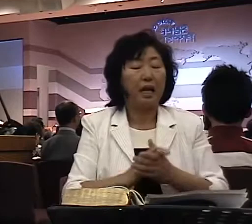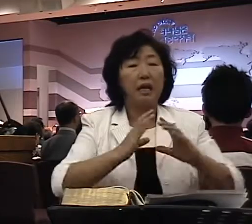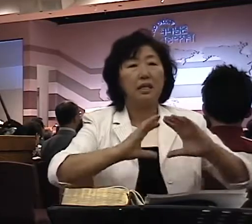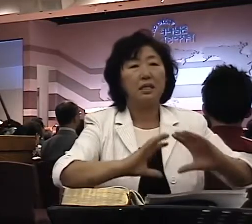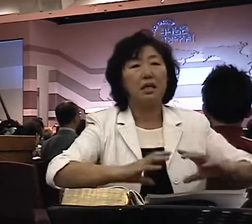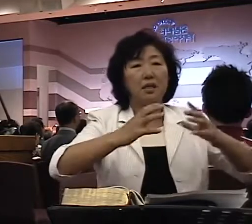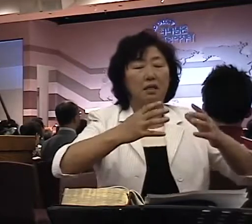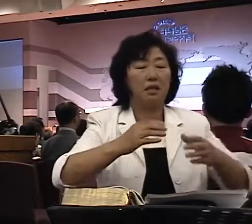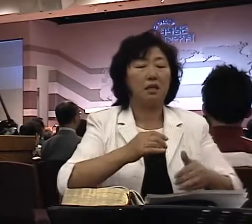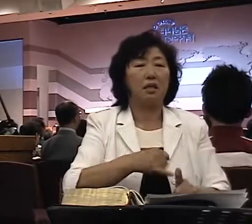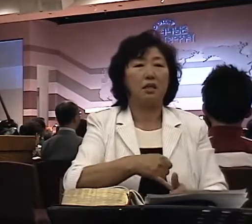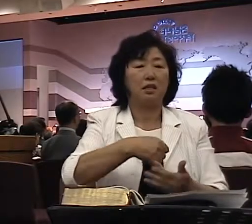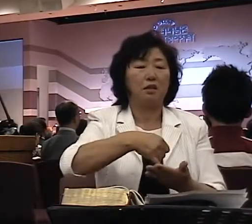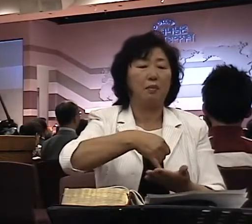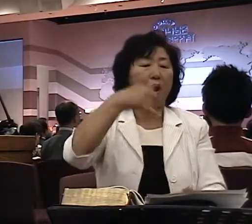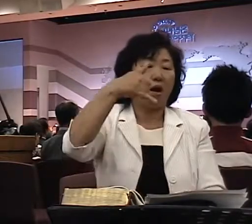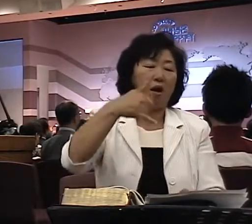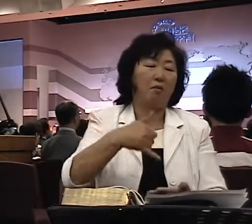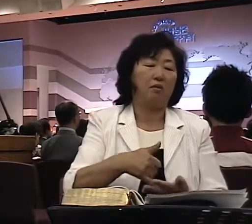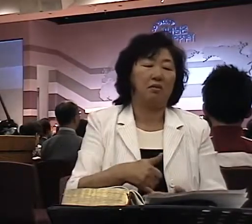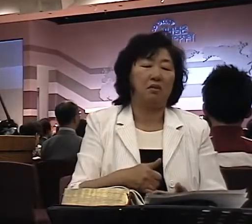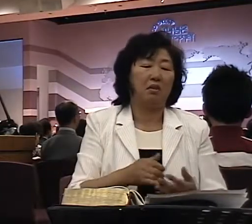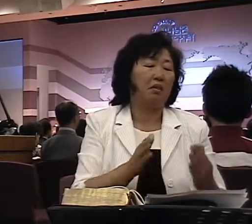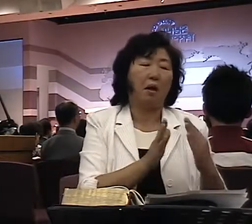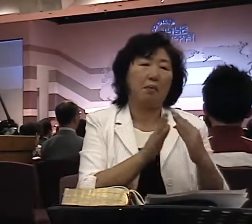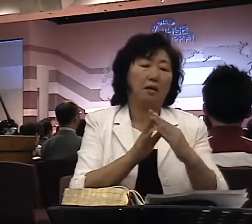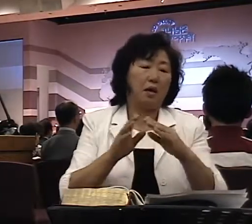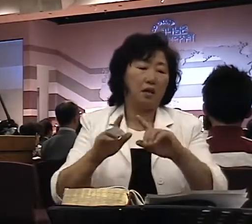세상의 기준과 타협하지 않는 데서 시작이 되는 것입니다.